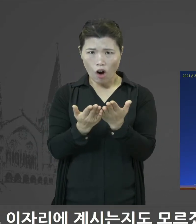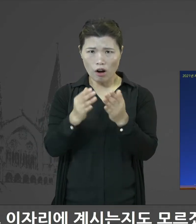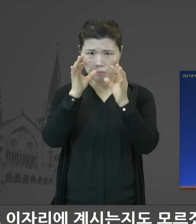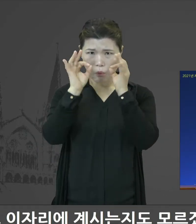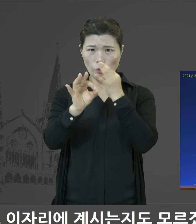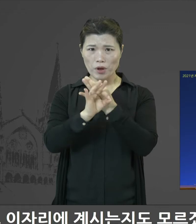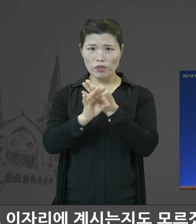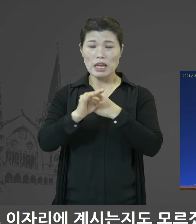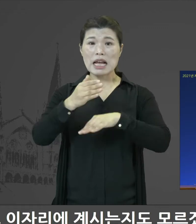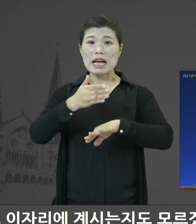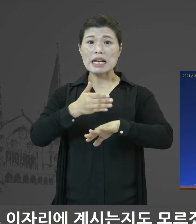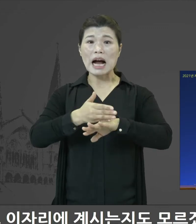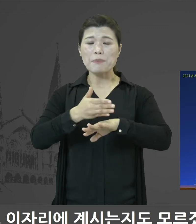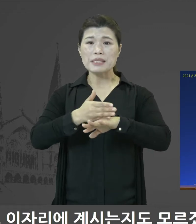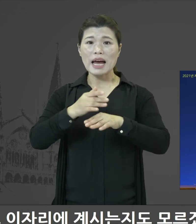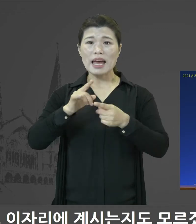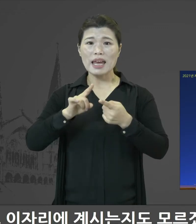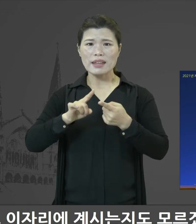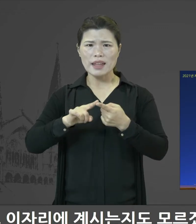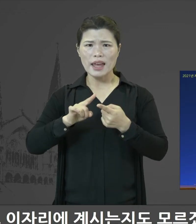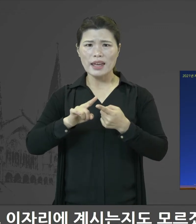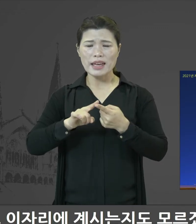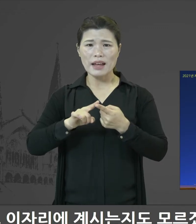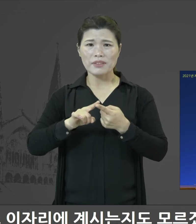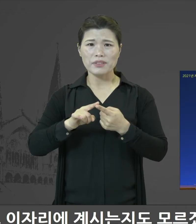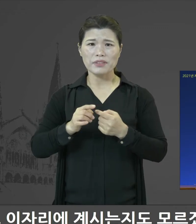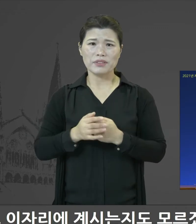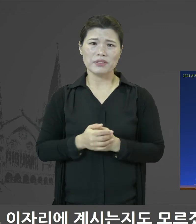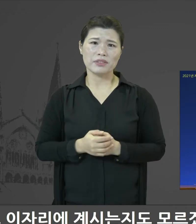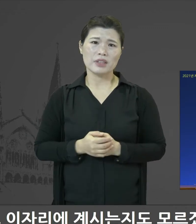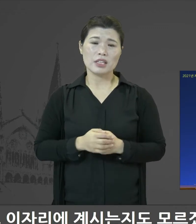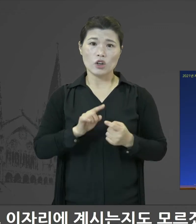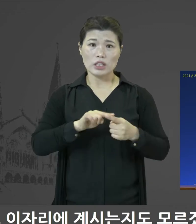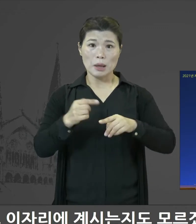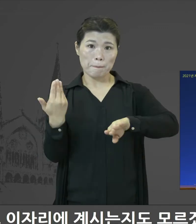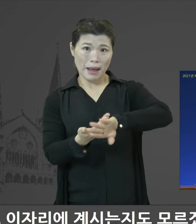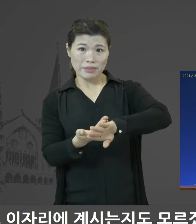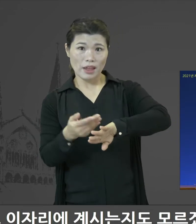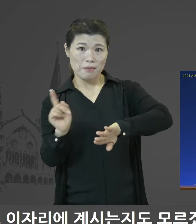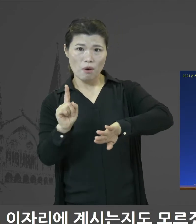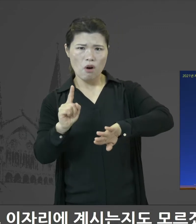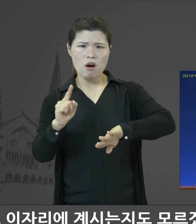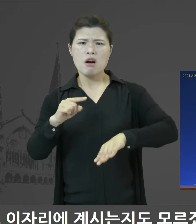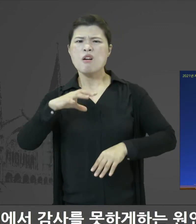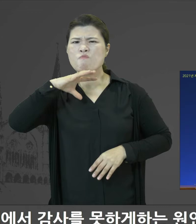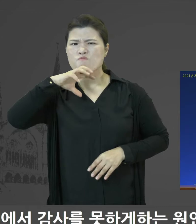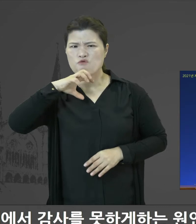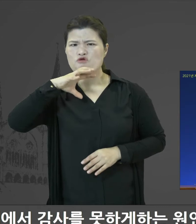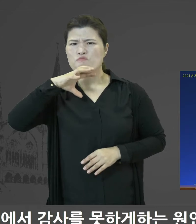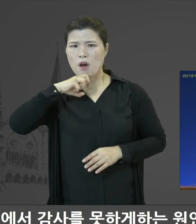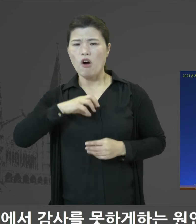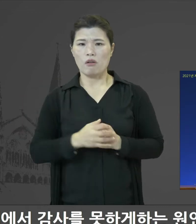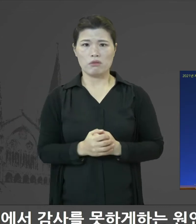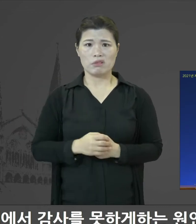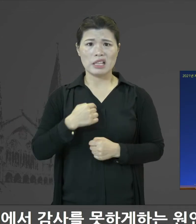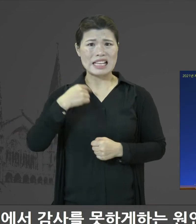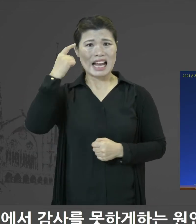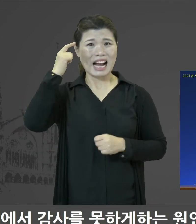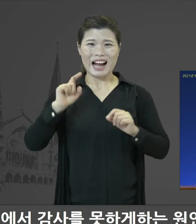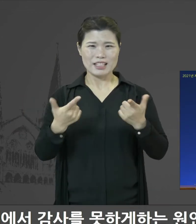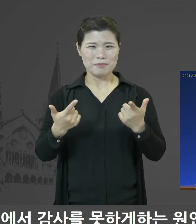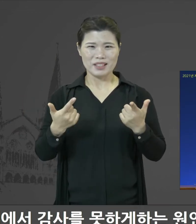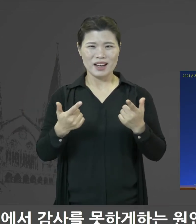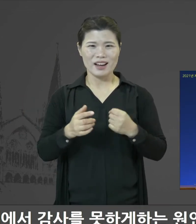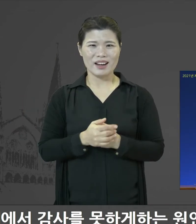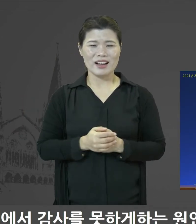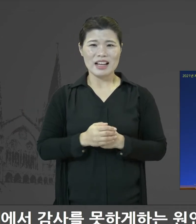이유가 뭐냐, 원인이 뭐냐 했을 때 그것을 불평이라고 얘기합니다. 이것은 제 견해가 아니고요. 이 분야를